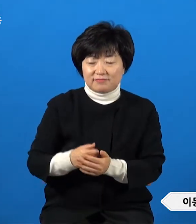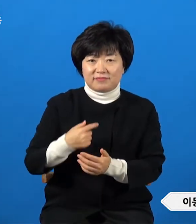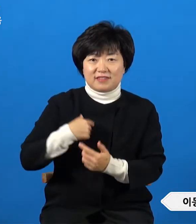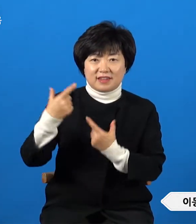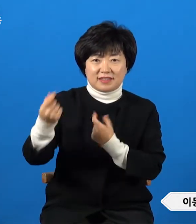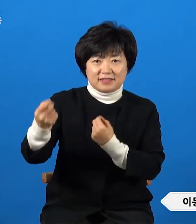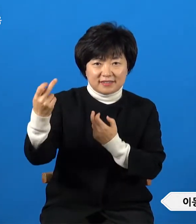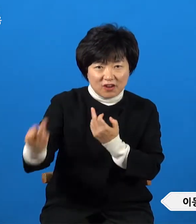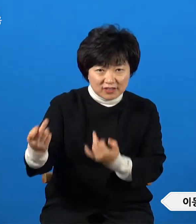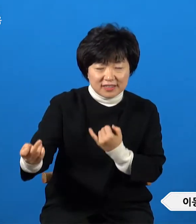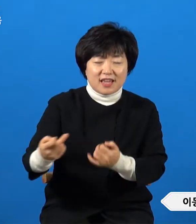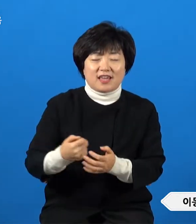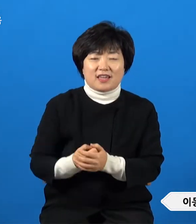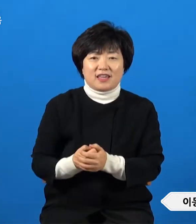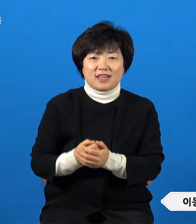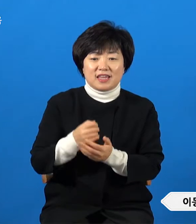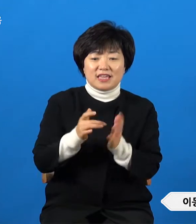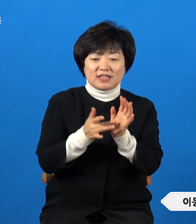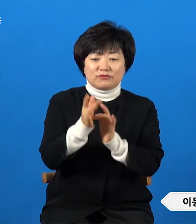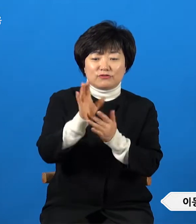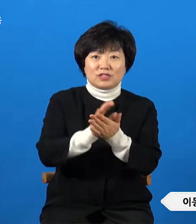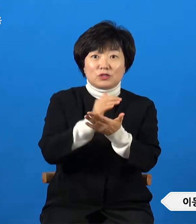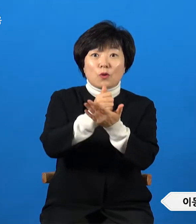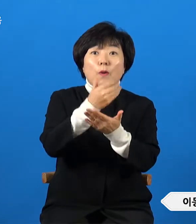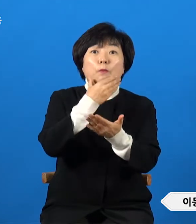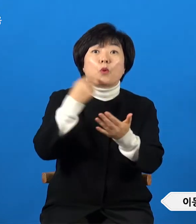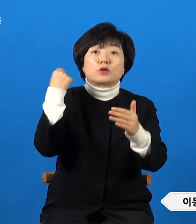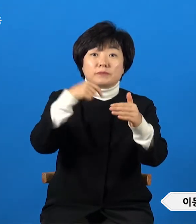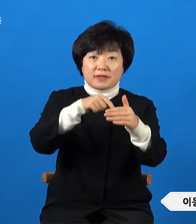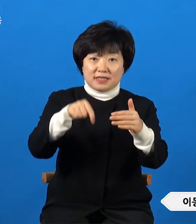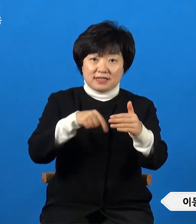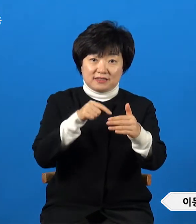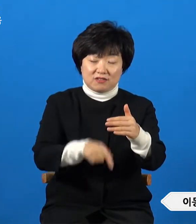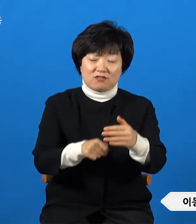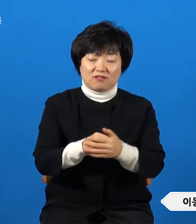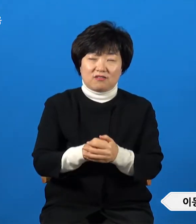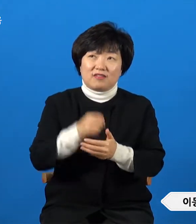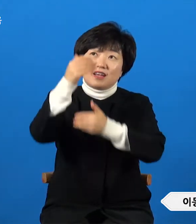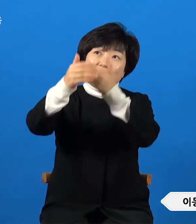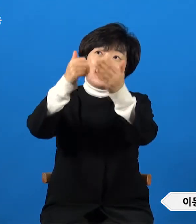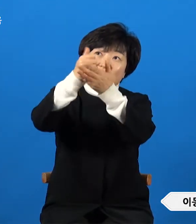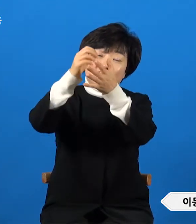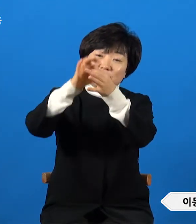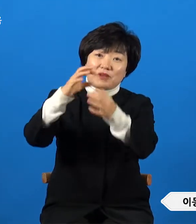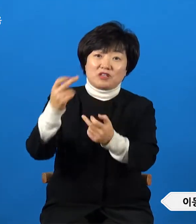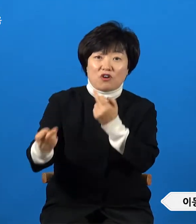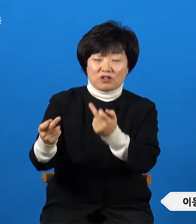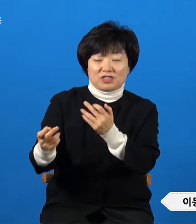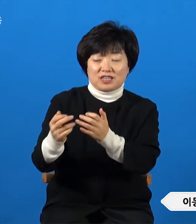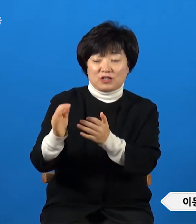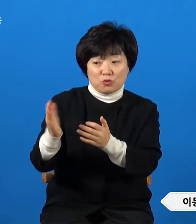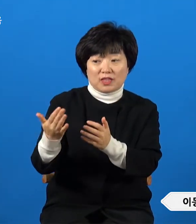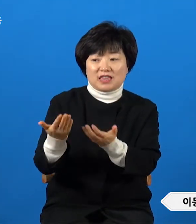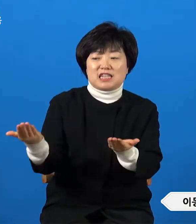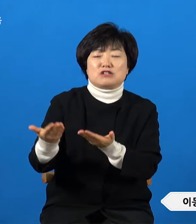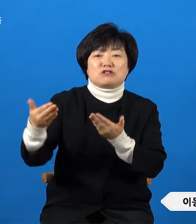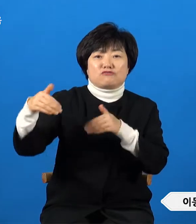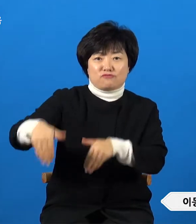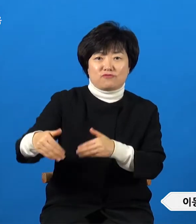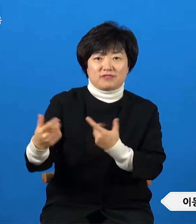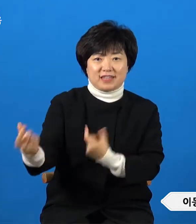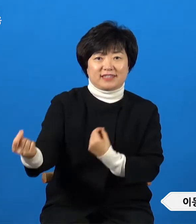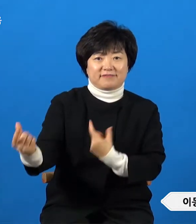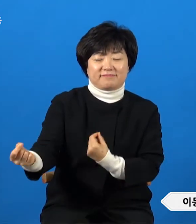형제, 그리스도의 복음 안에서 하나님의 형제된 일꾼, 이렇게 디모데를 부르고